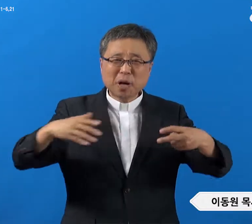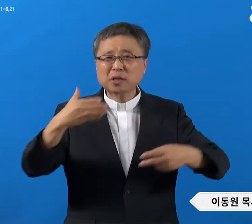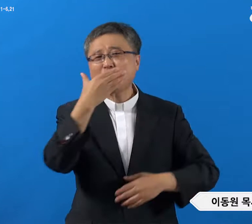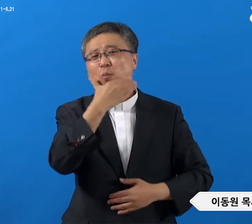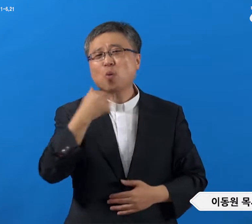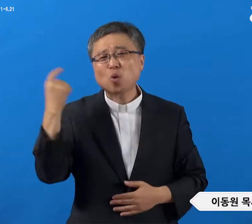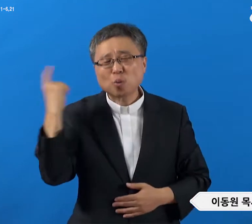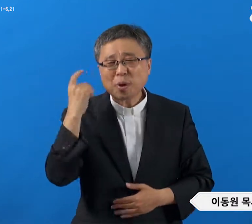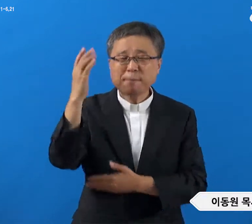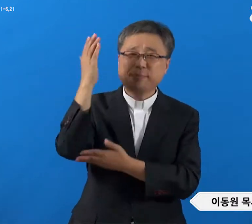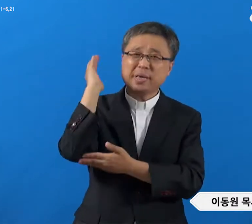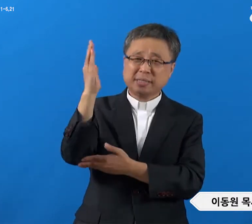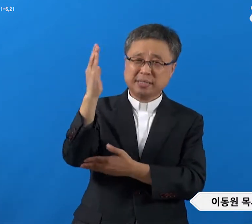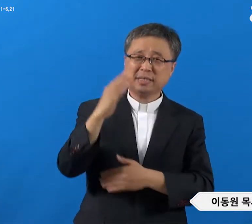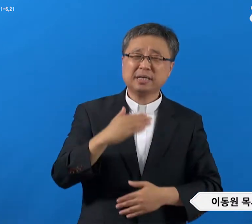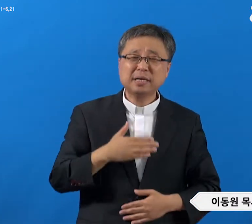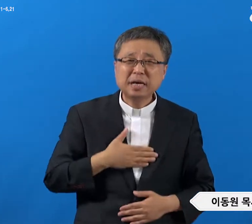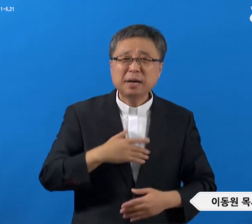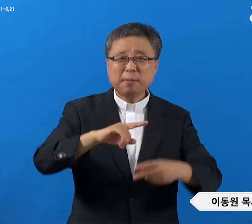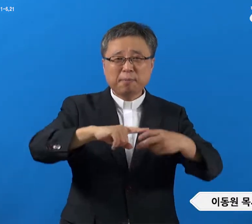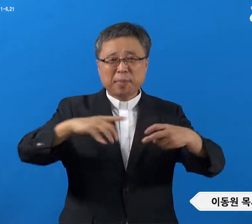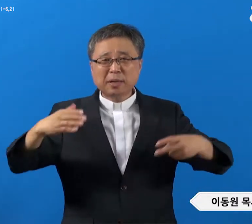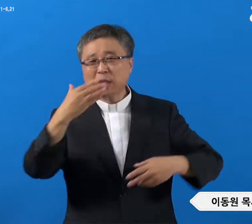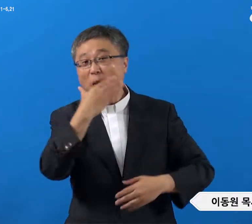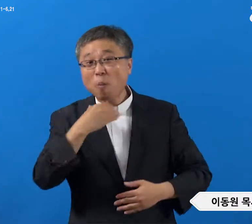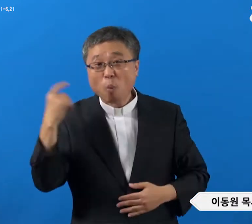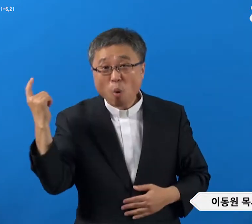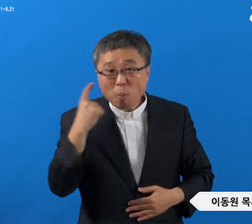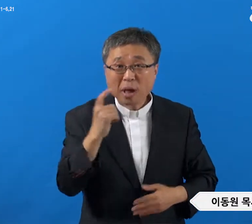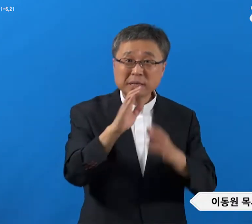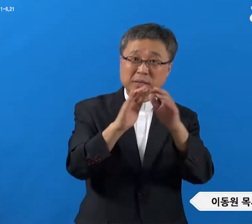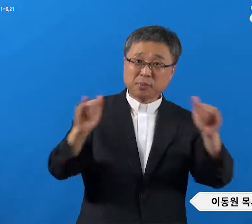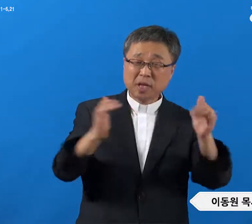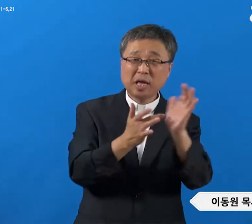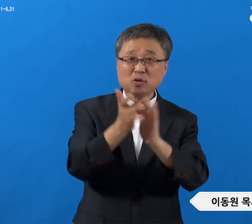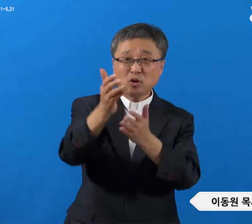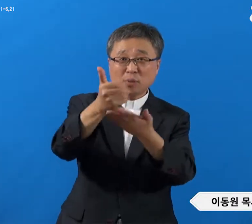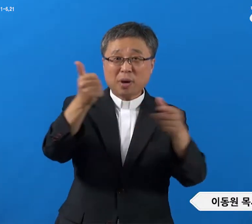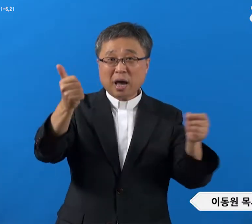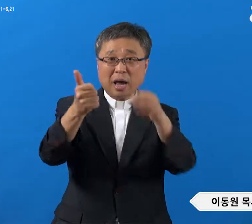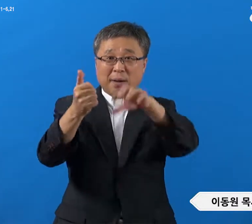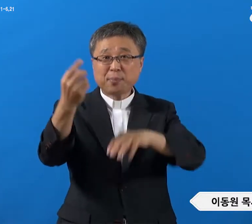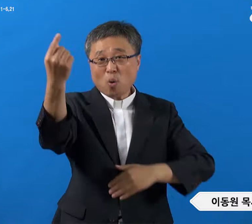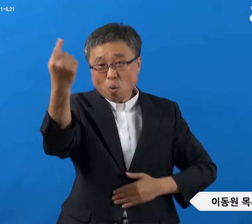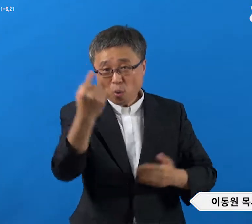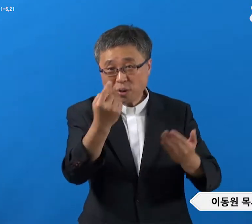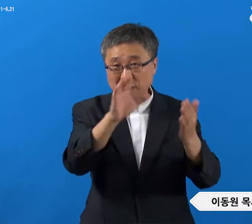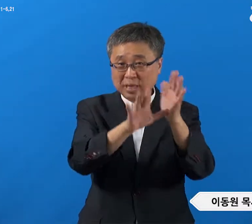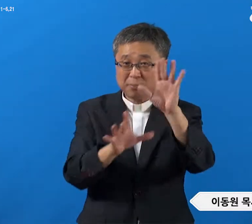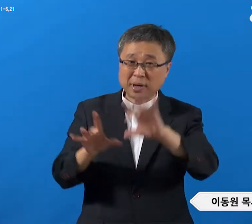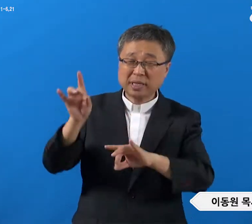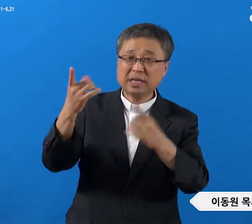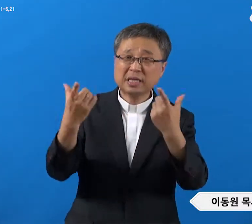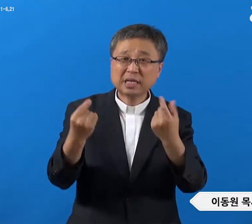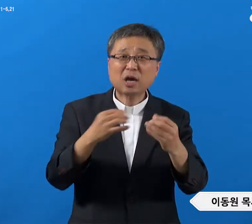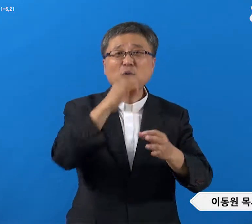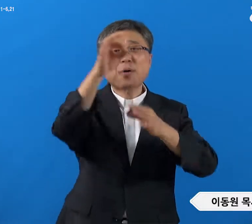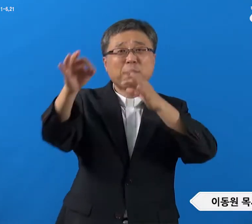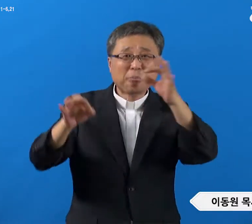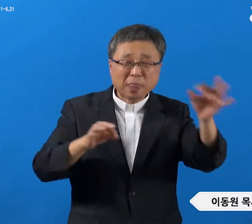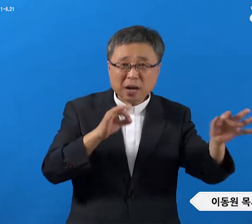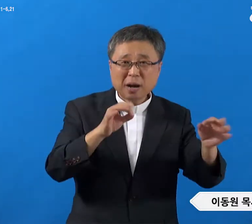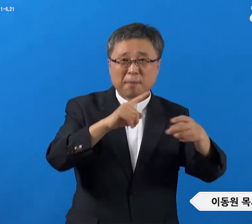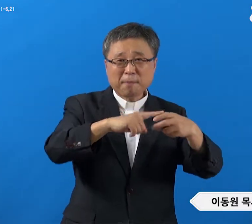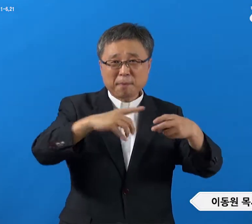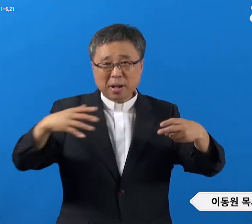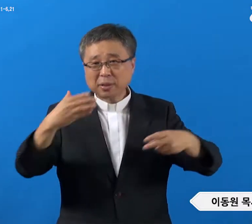메시지예요. 자, 마태복음의 사람들은 그래서 예수님 앞에 나올 때마다 이렇게 외쳤습니다. 마태복음에 이